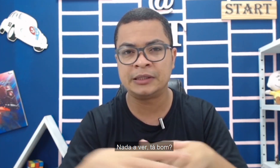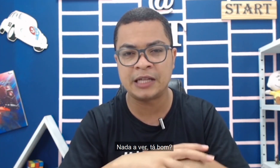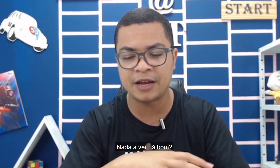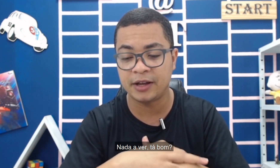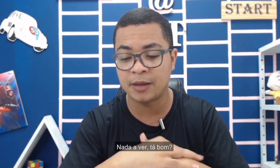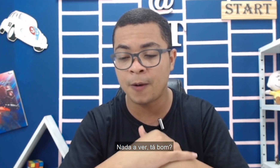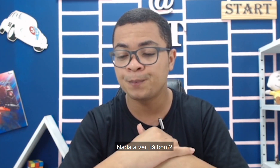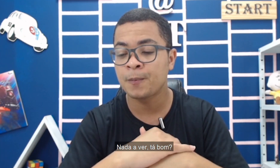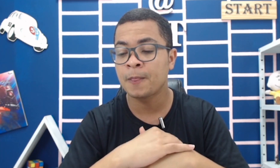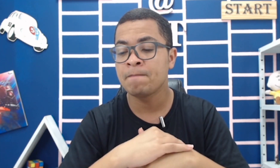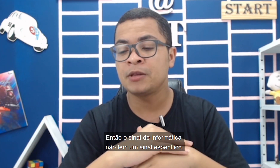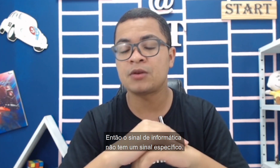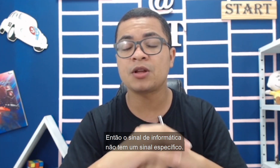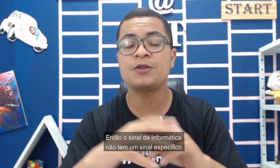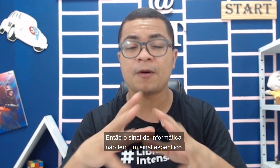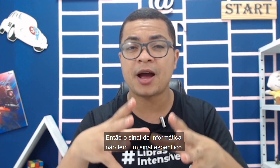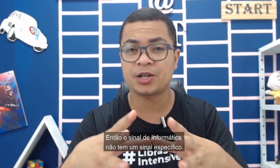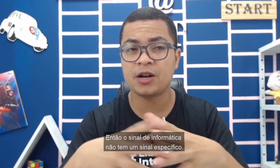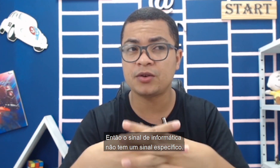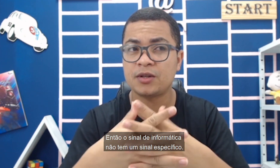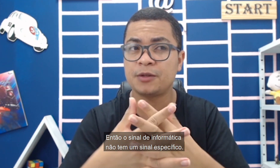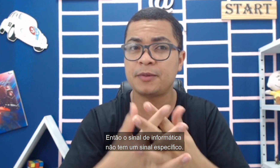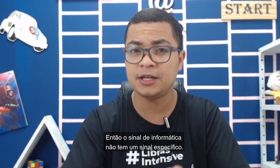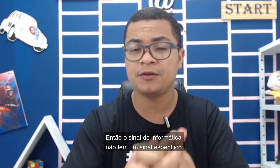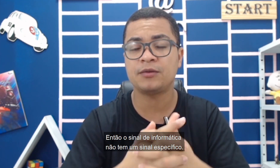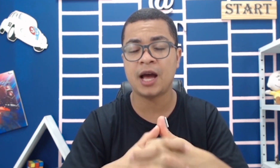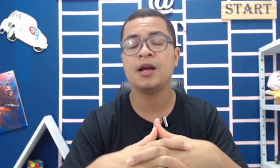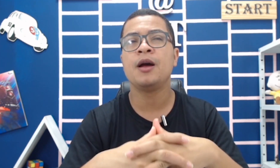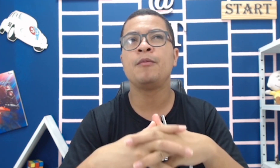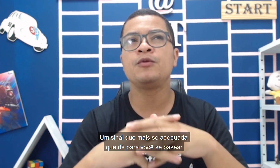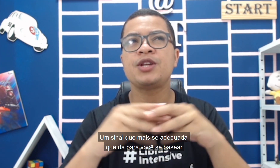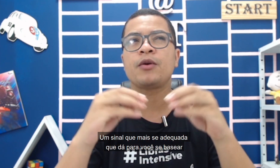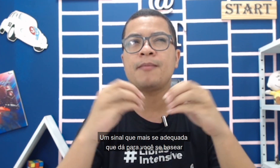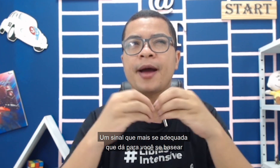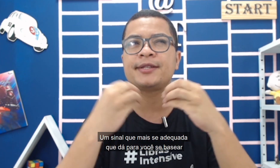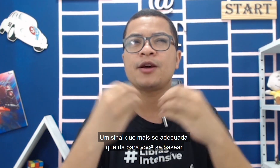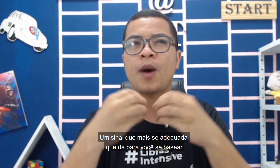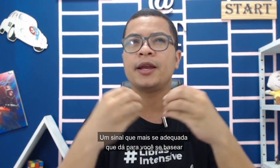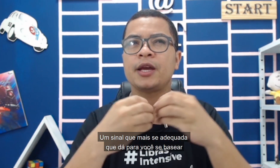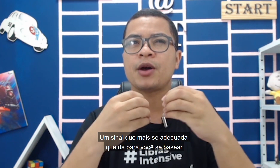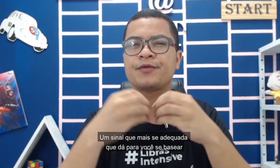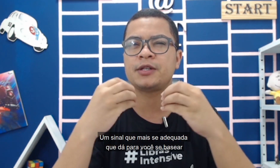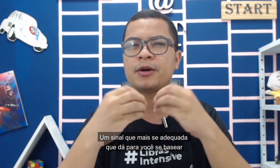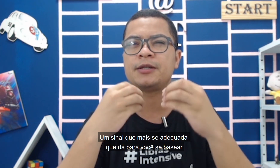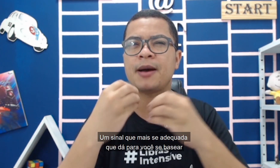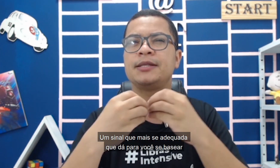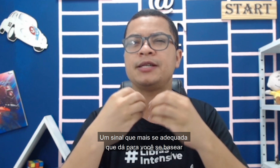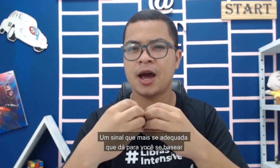Nada a ver, tá bom? Então o sinal de informática aí não tem um sinal específico, tá? Um sinal que mais se adequado aí Que eu acho que você pode se basear